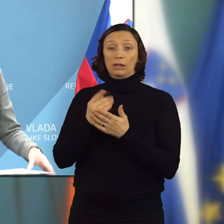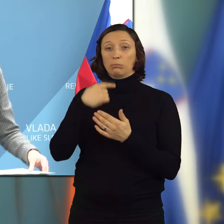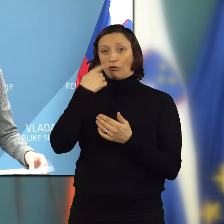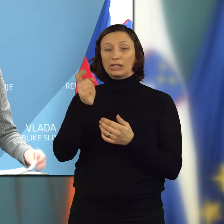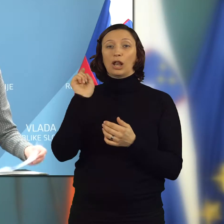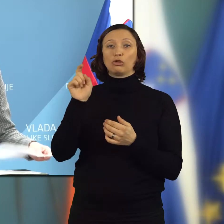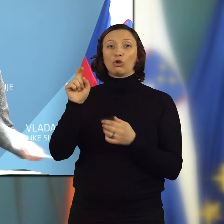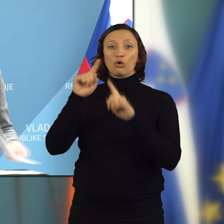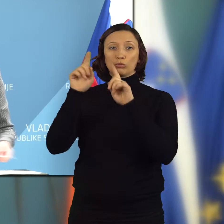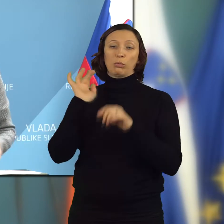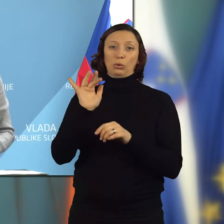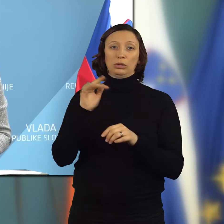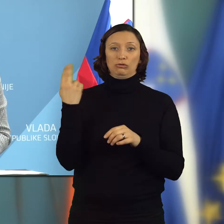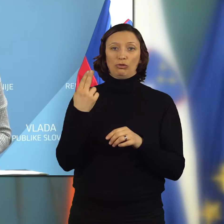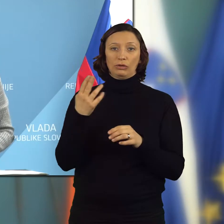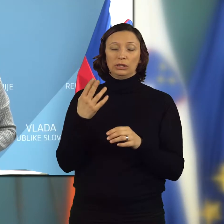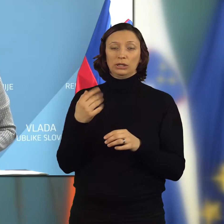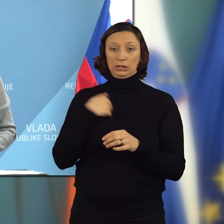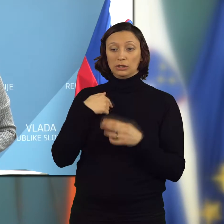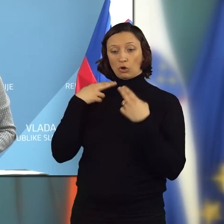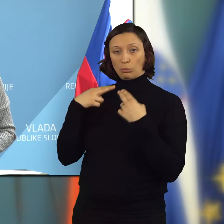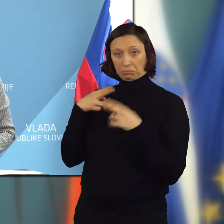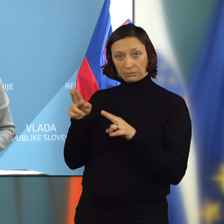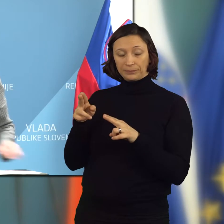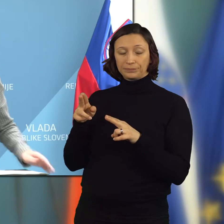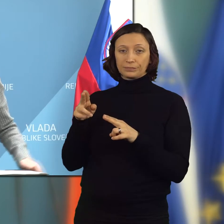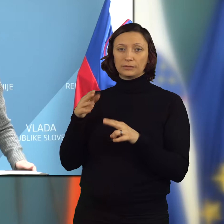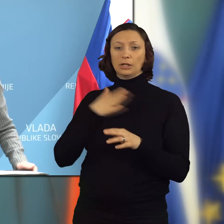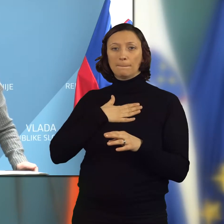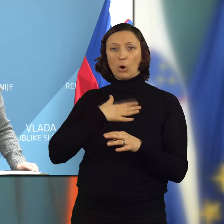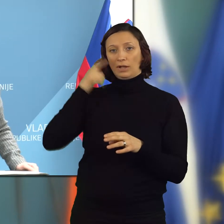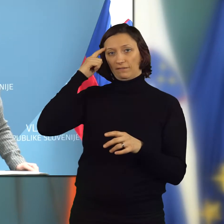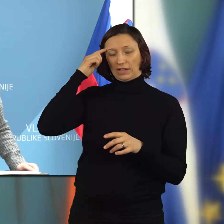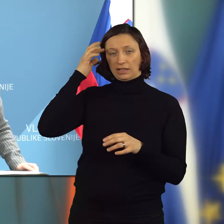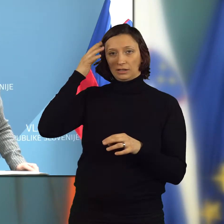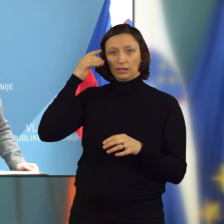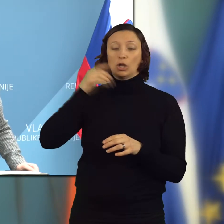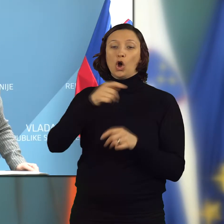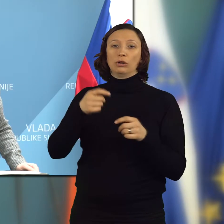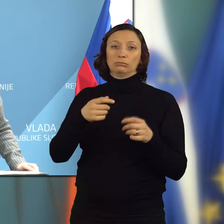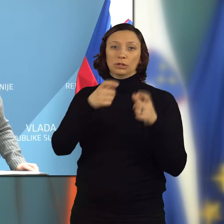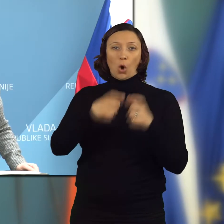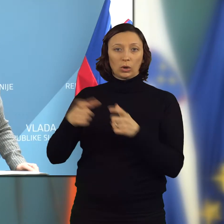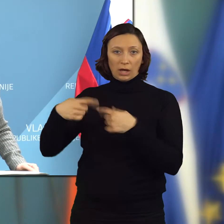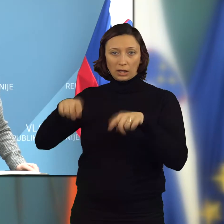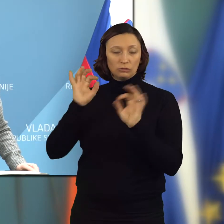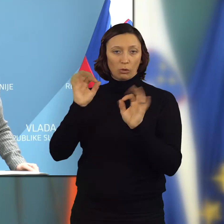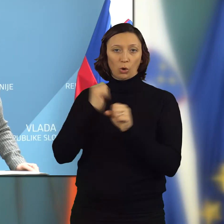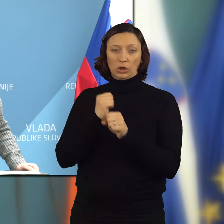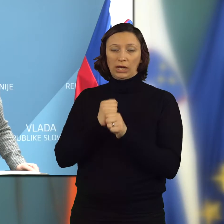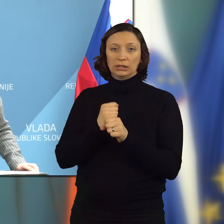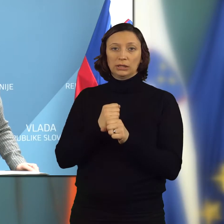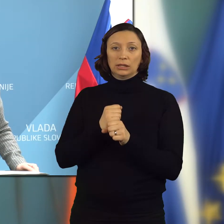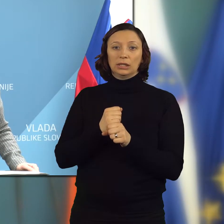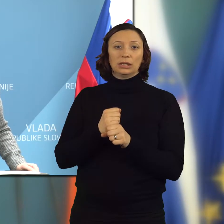ko je napovedala tožbo zoper Sloveniji, povedala, da po mojem vedenju so organi ravnali